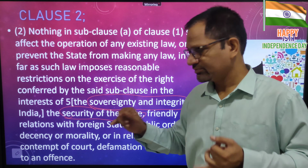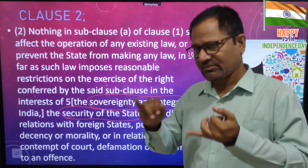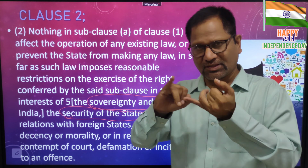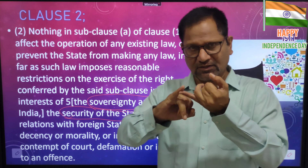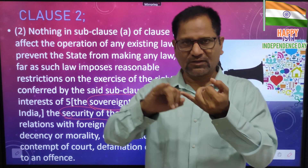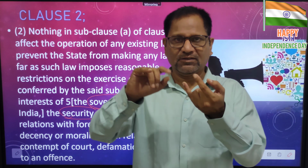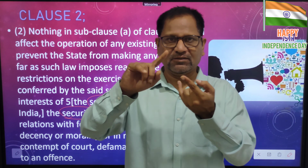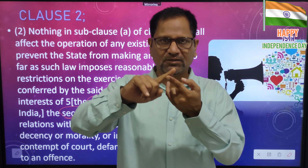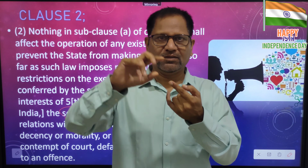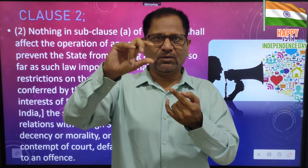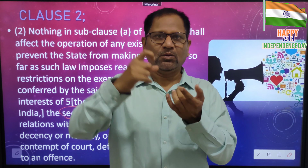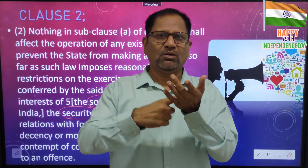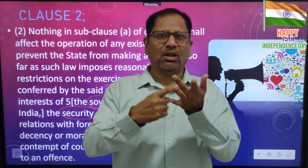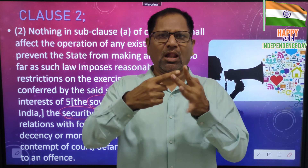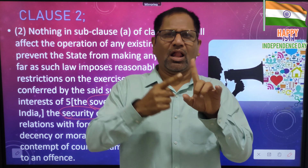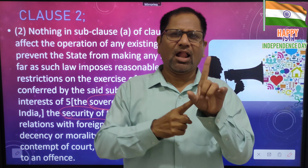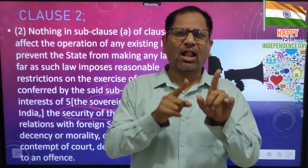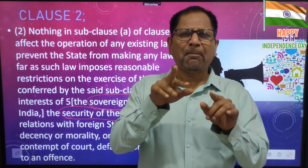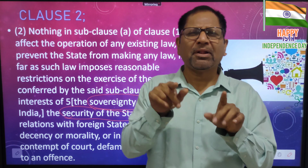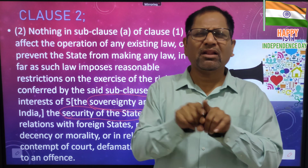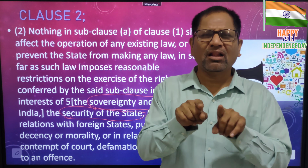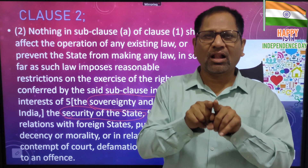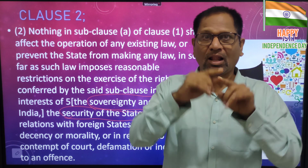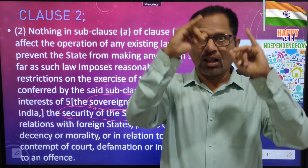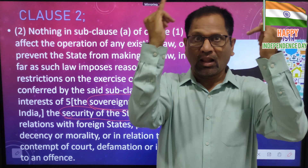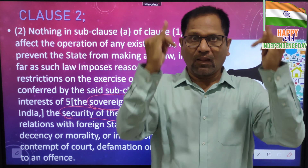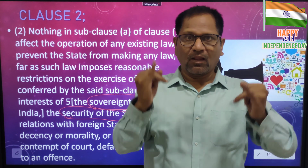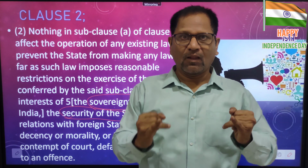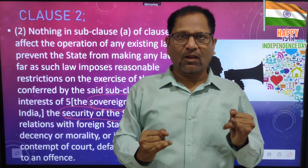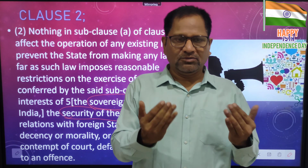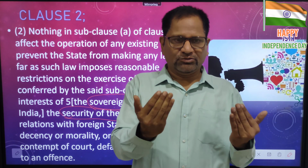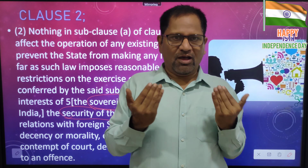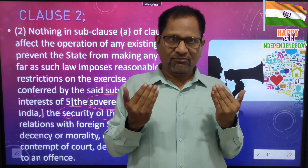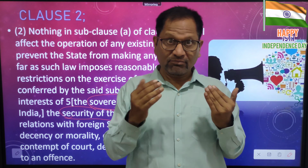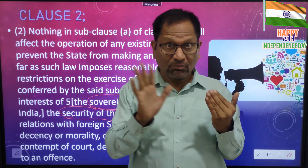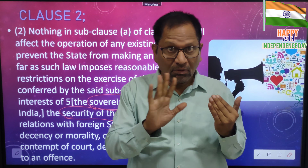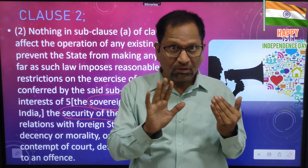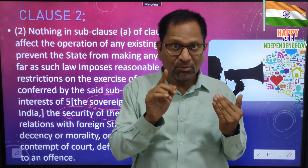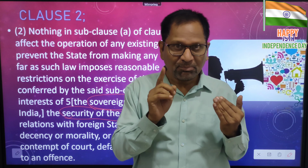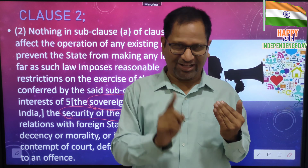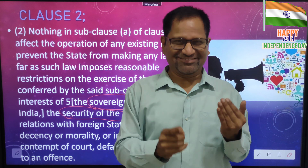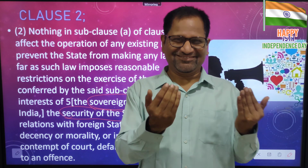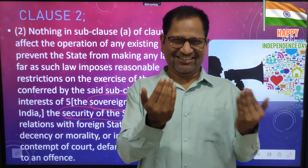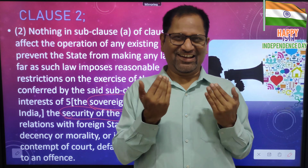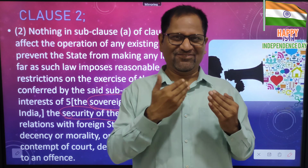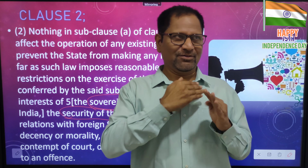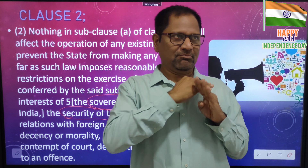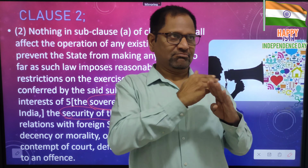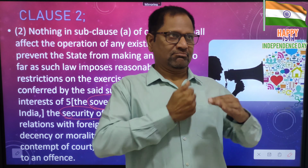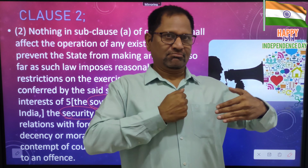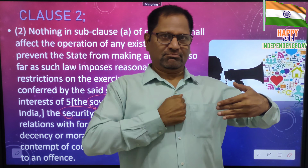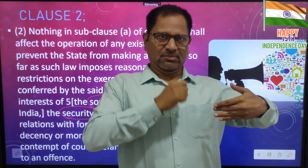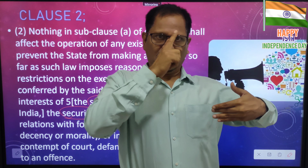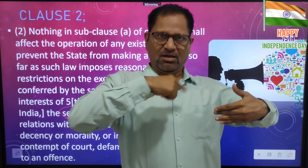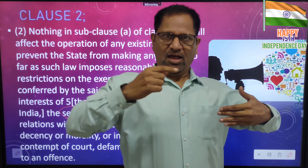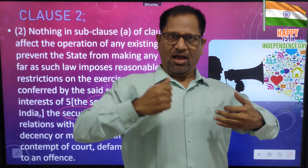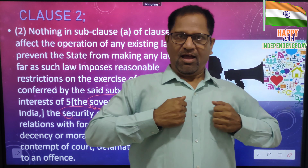और राज्य की सुरक्षा, ये बहुत महत्वपूर्ण विषय है। जैसे हिंदुस्तान, उसकी सुरक्षा बहुत ज़रूरी है, हमारा देश